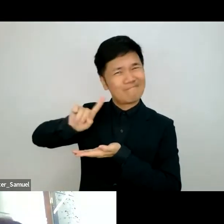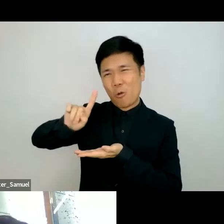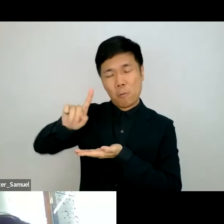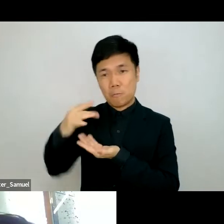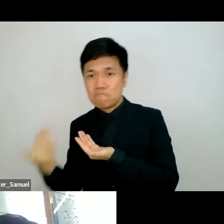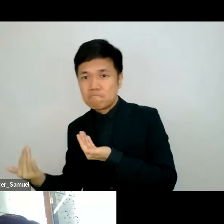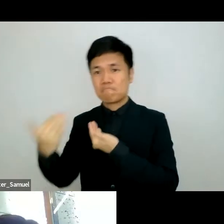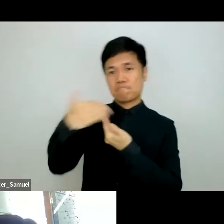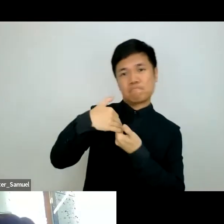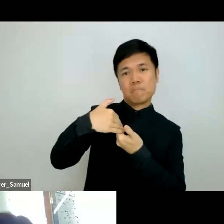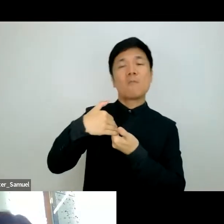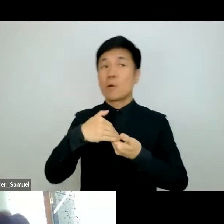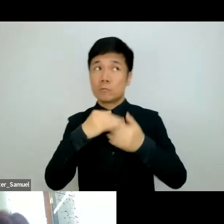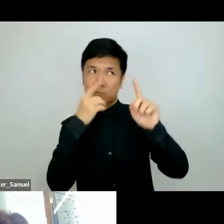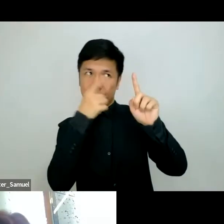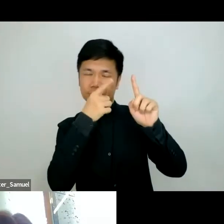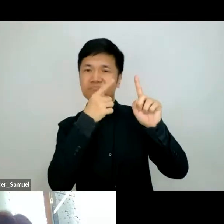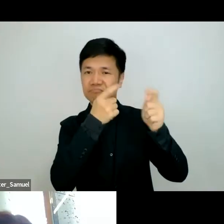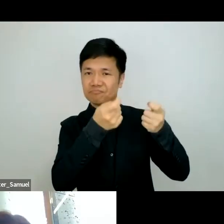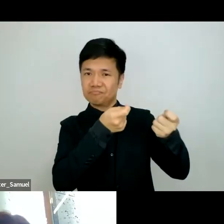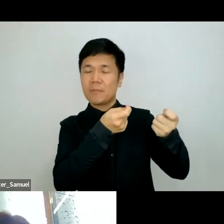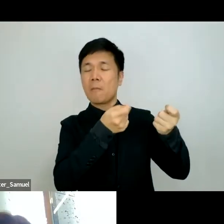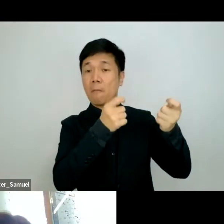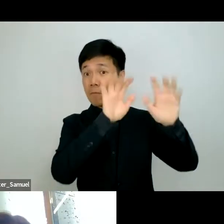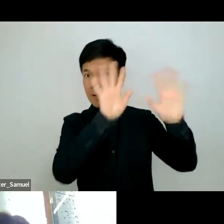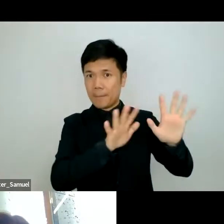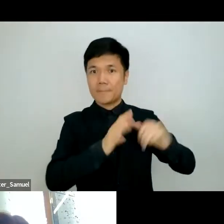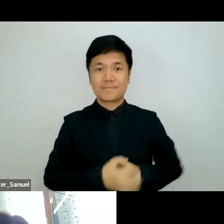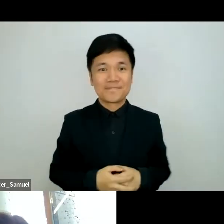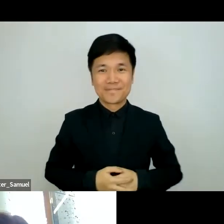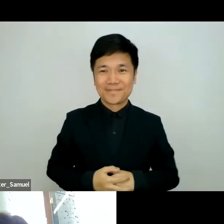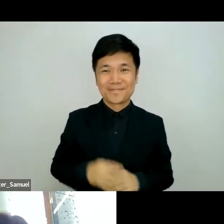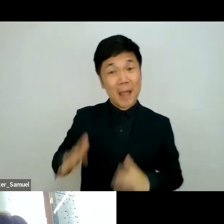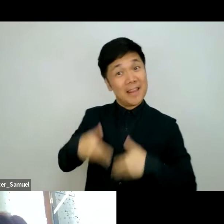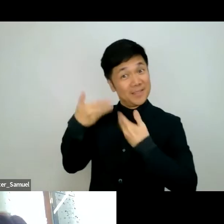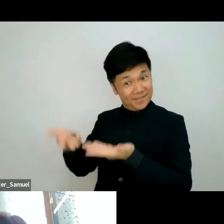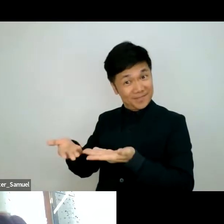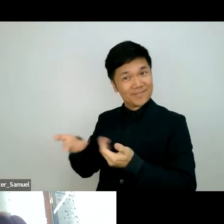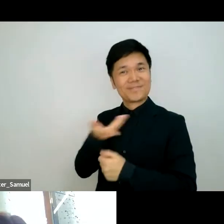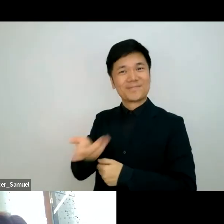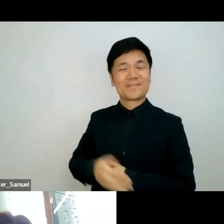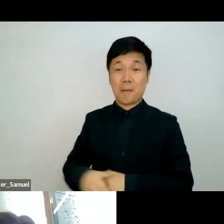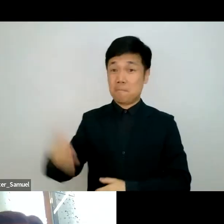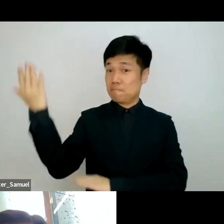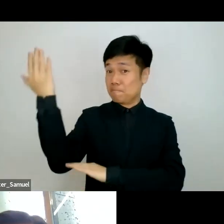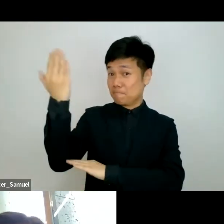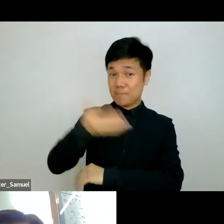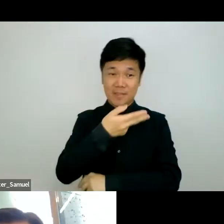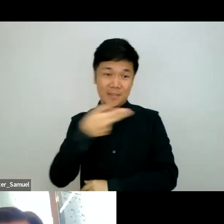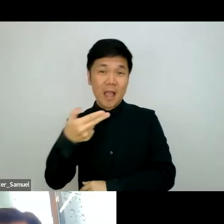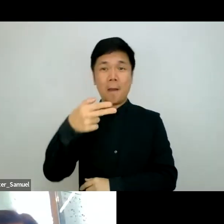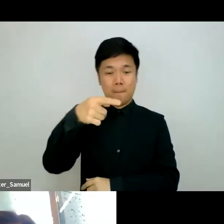du changement climatique et assurer que les femmes soient au centre des processus de la prise des décisions. J'aimerais